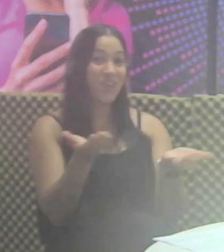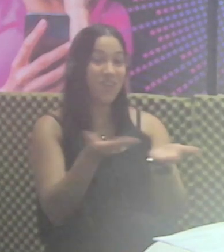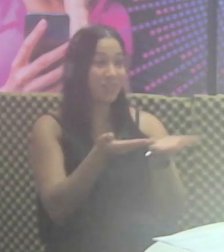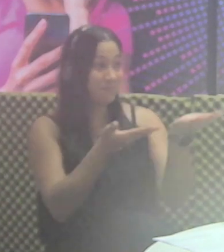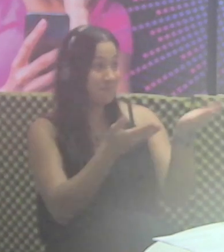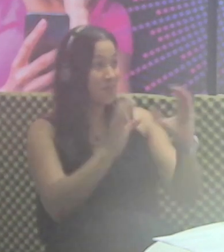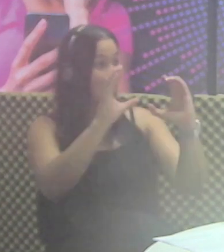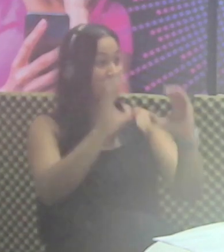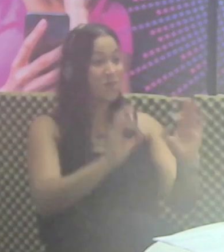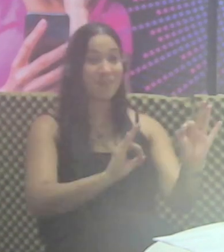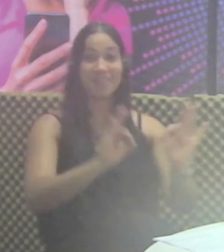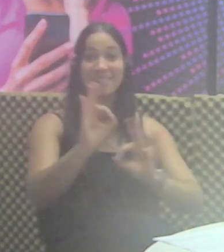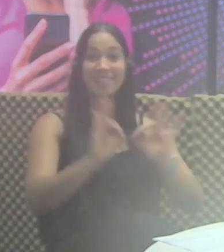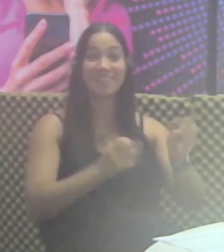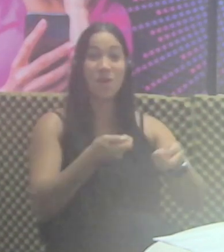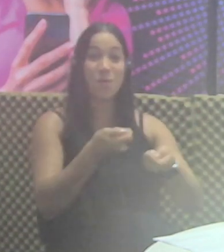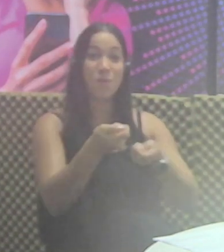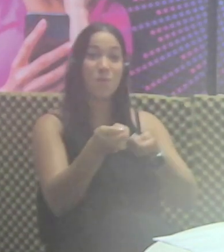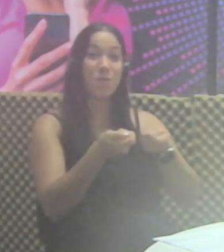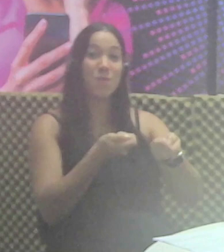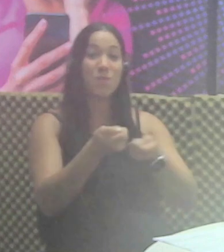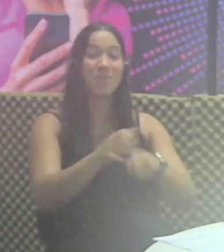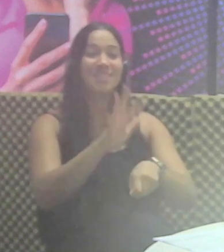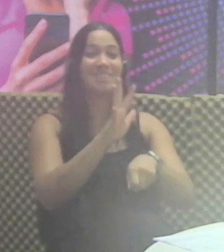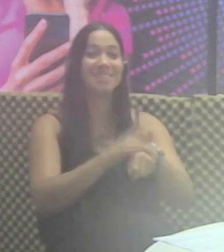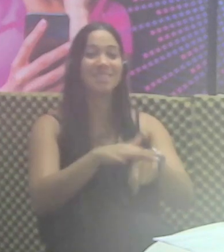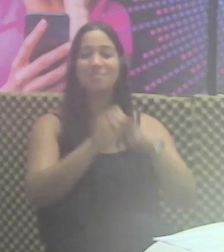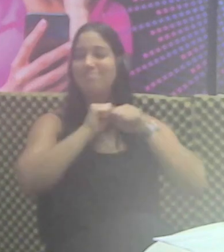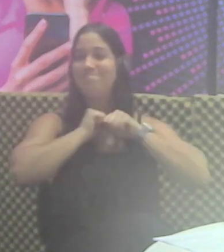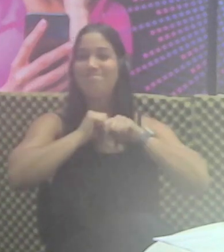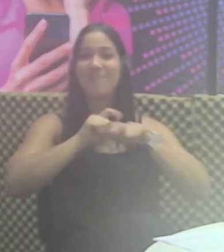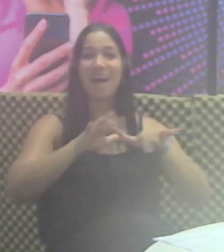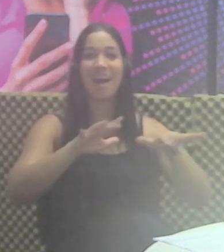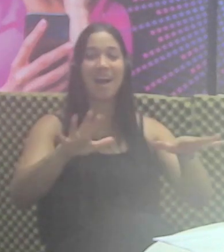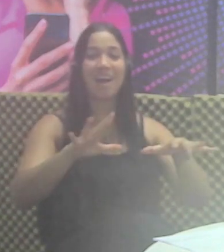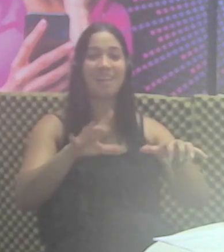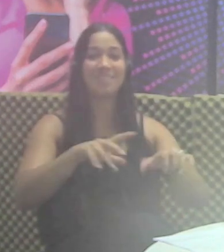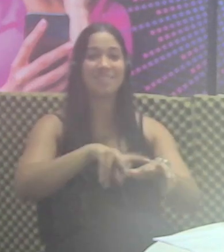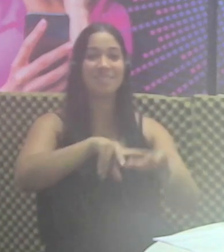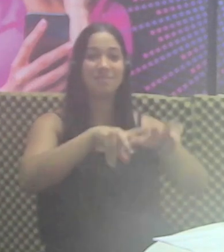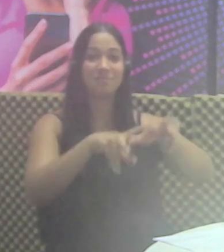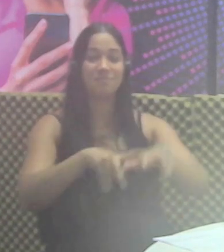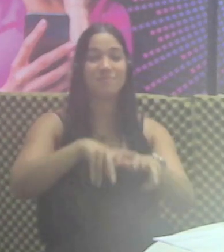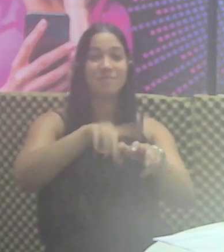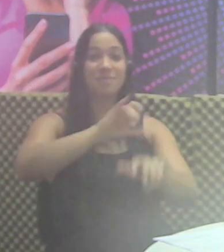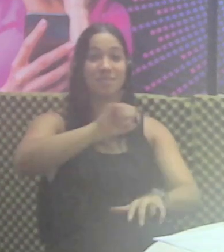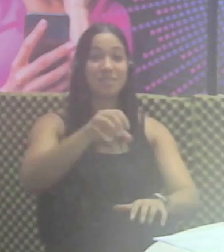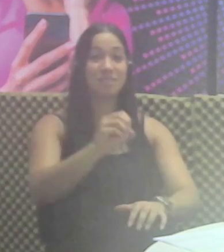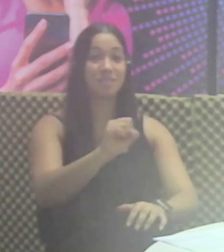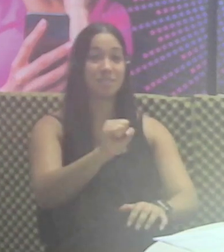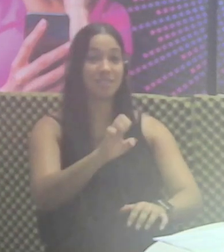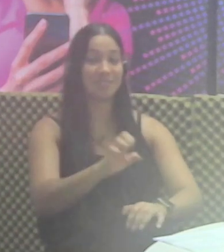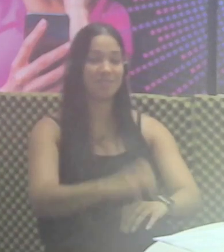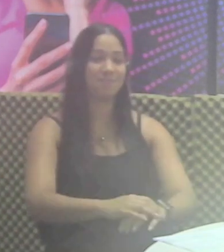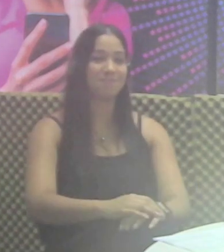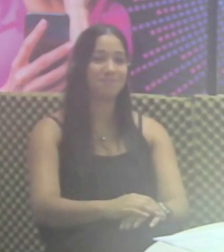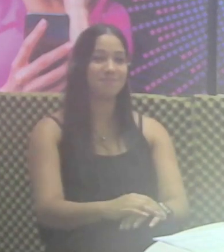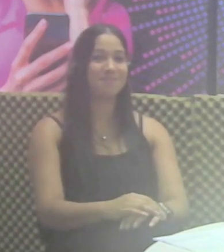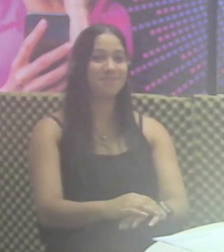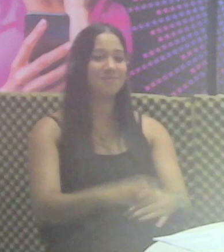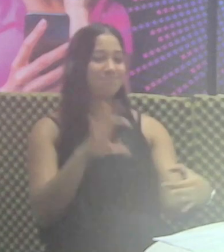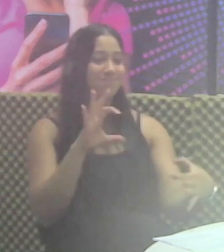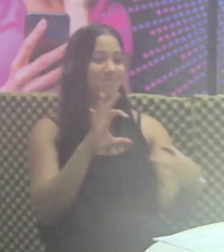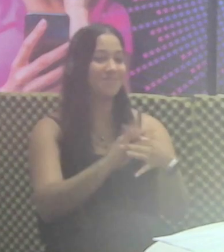do Programa Municipal de Controle das Doenças Transmitidas pelo Aedes, José Humberto Arruda. Esse programa é